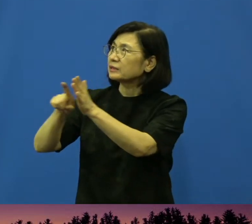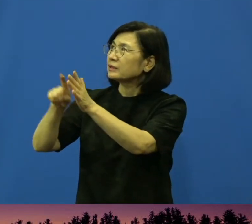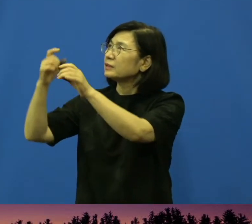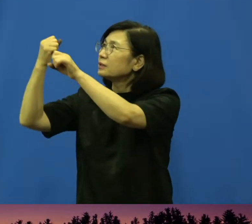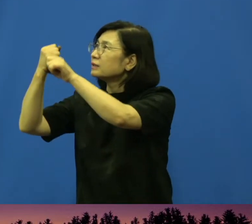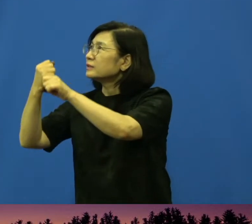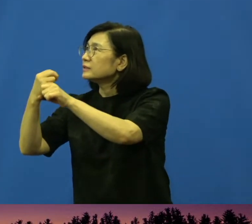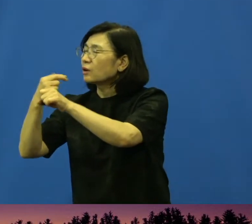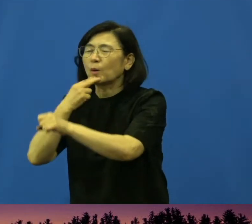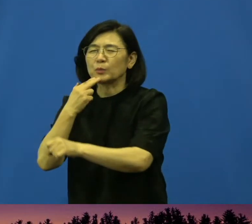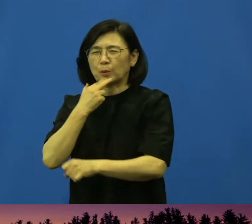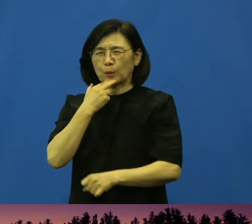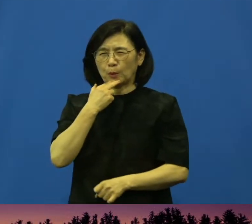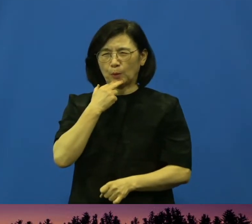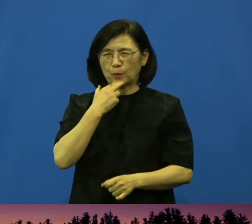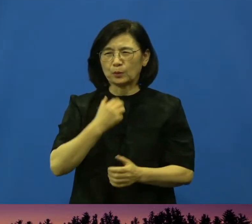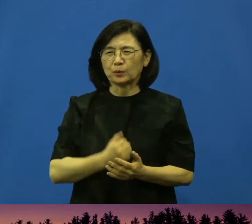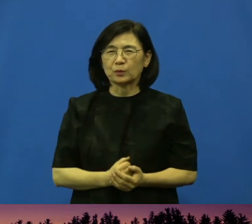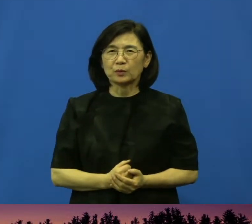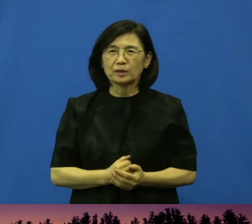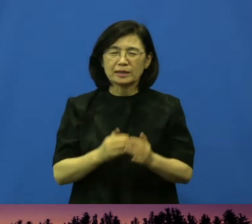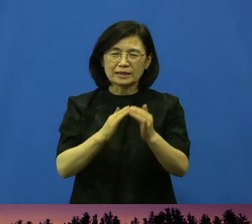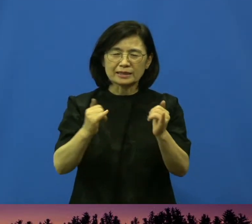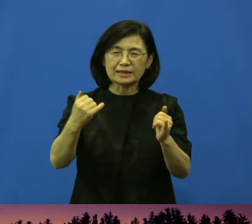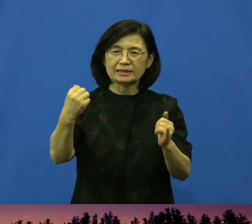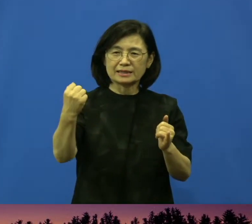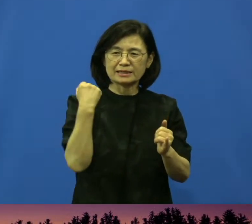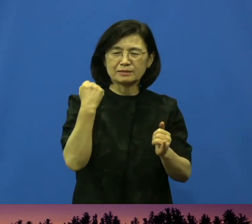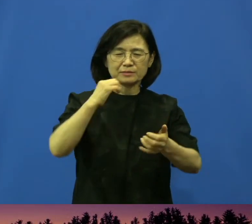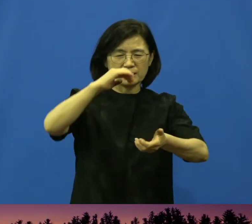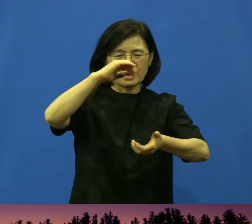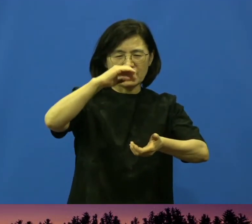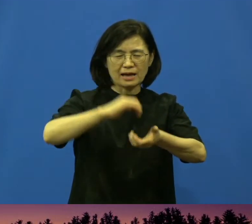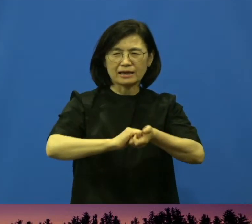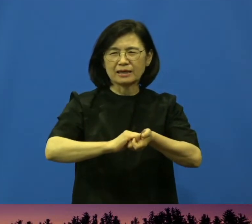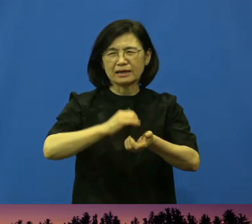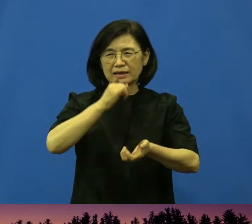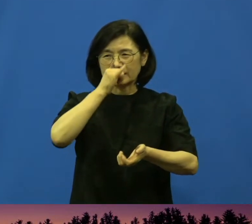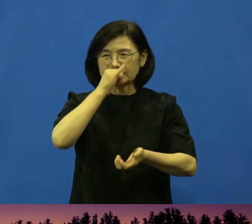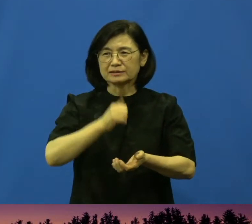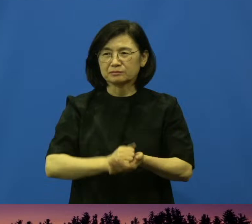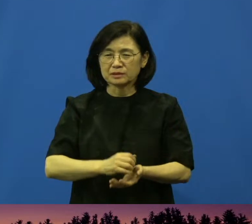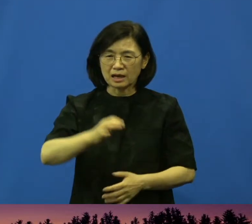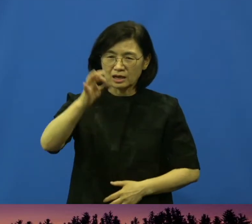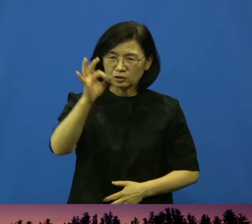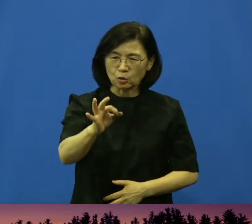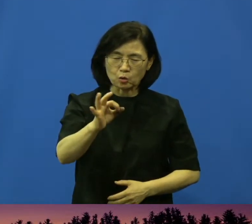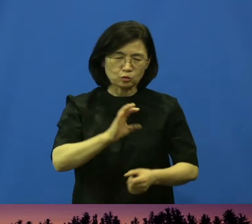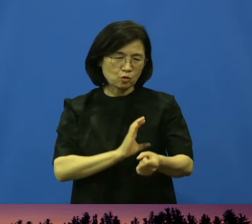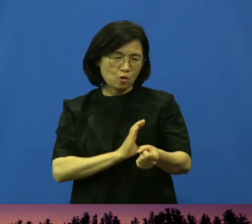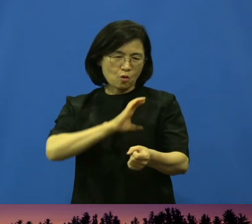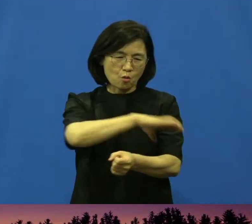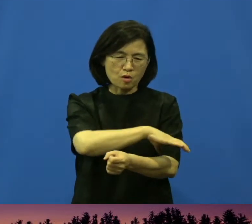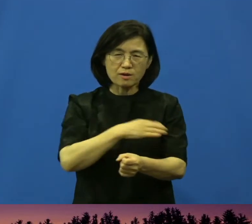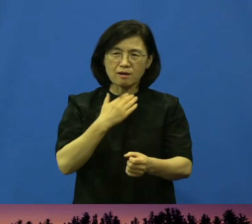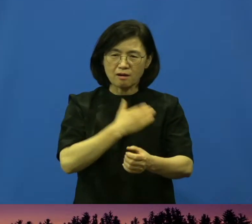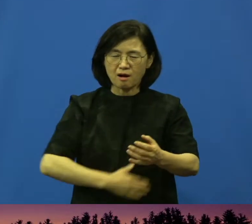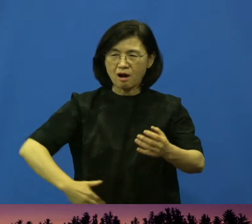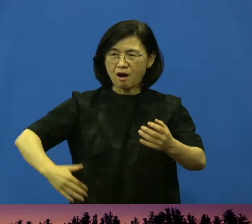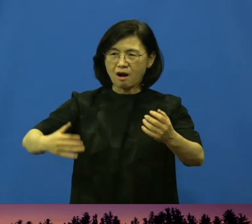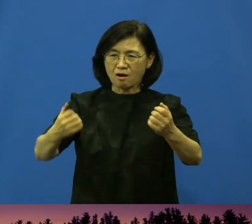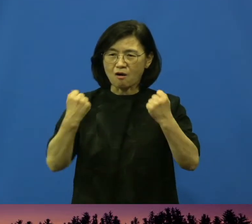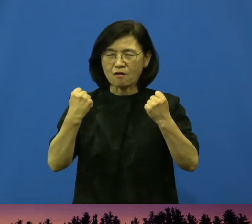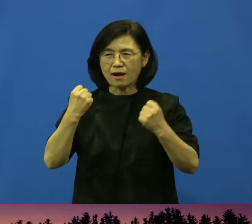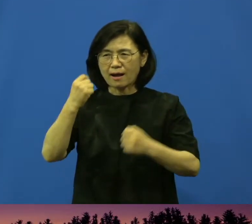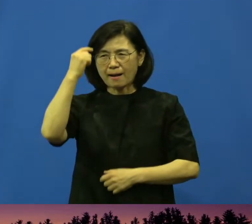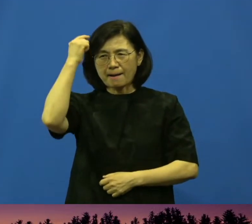그런데 여러분, 인간이 가진 힘은 한계가 있습니다. 그게 돈이든 권력이든 건강이든 머리든